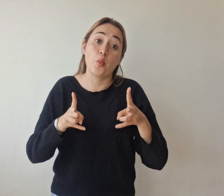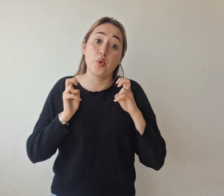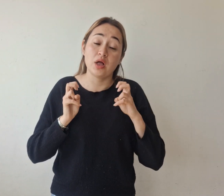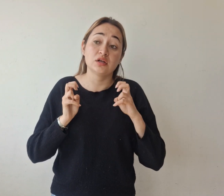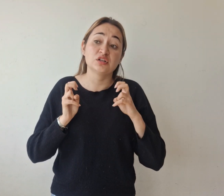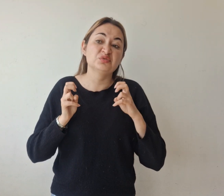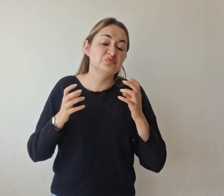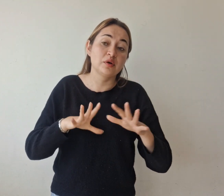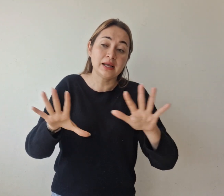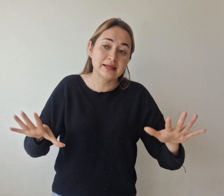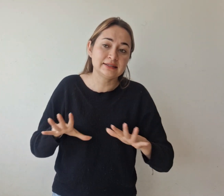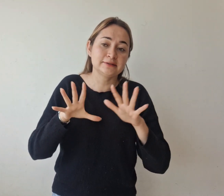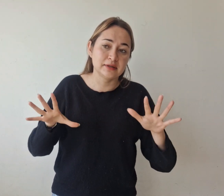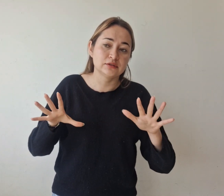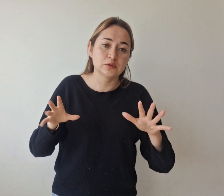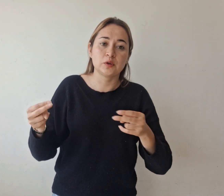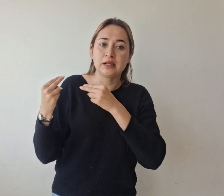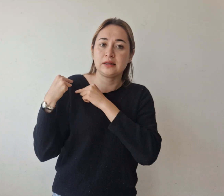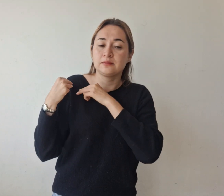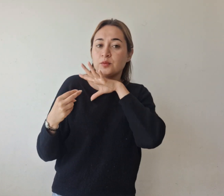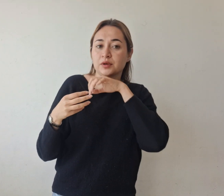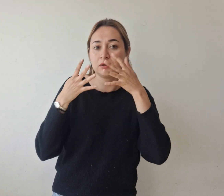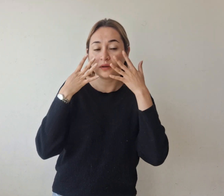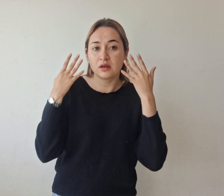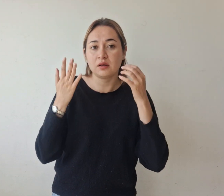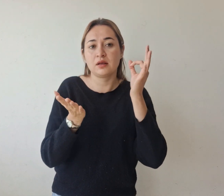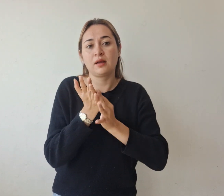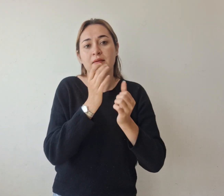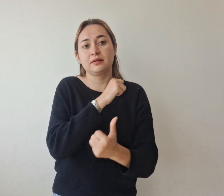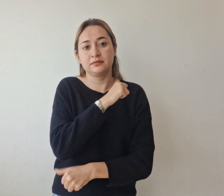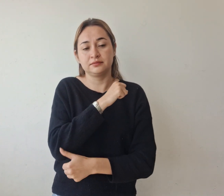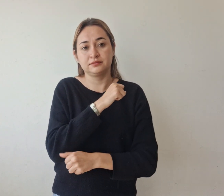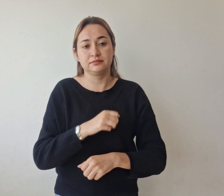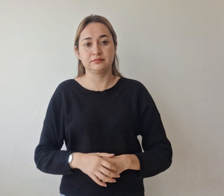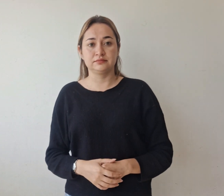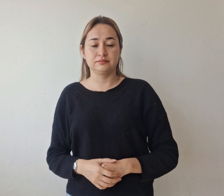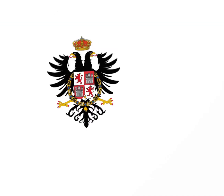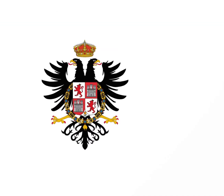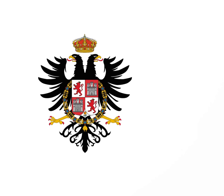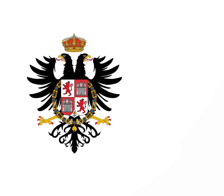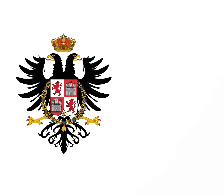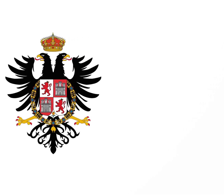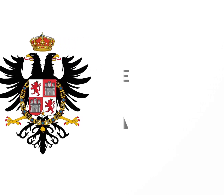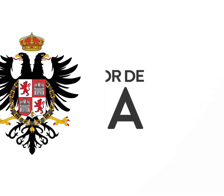tenencia responsable en la capital boyacense al